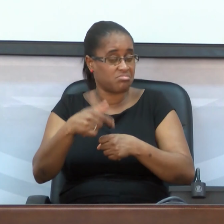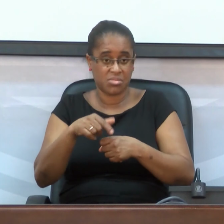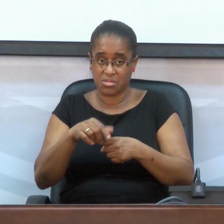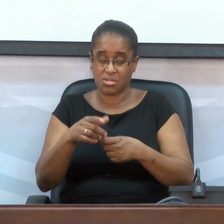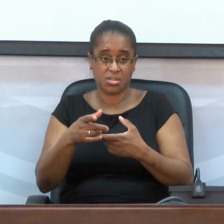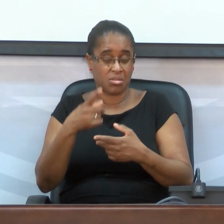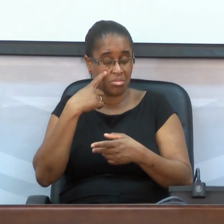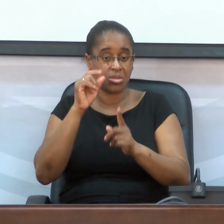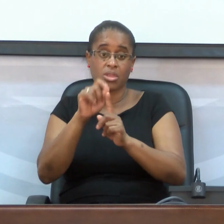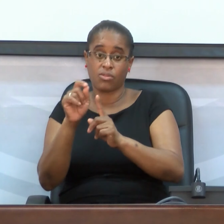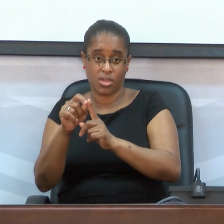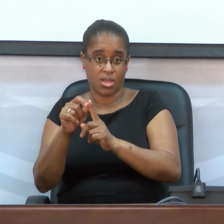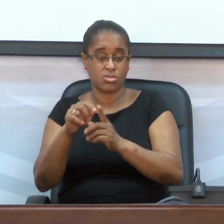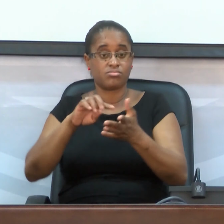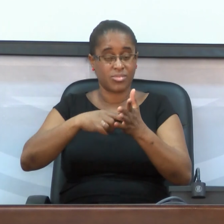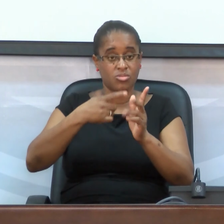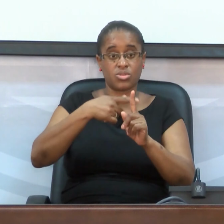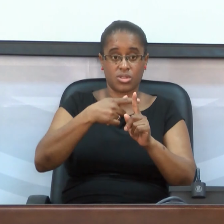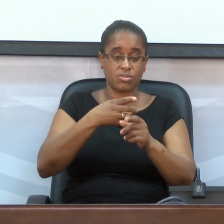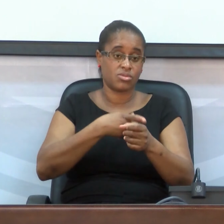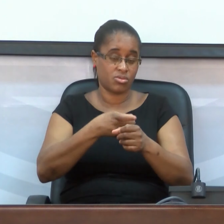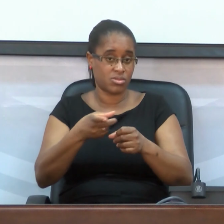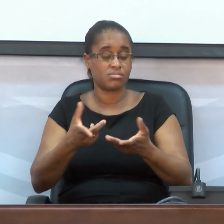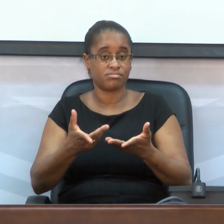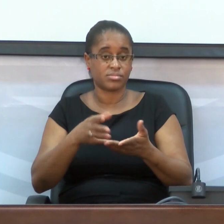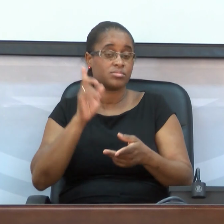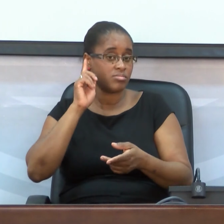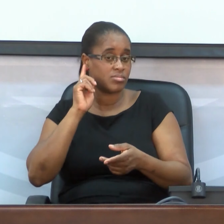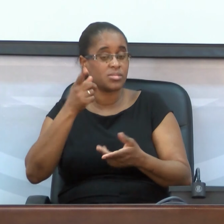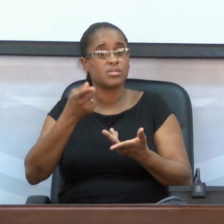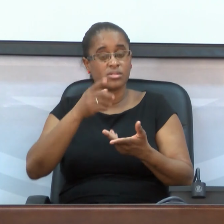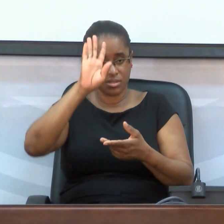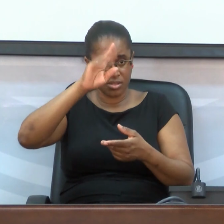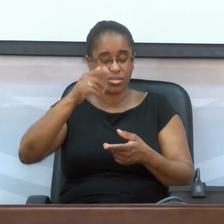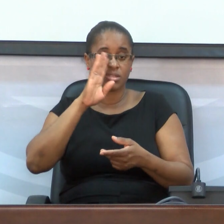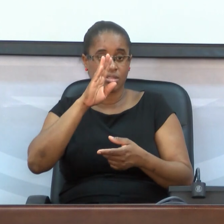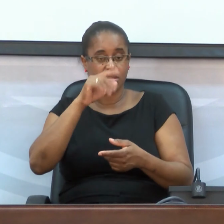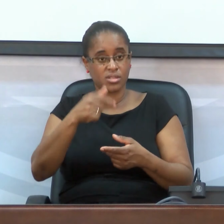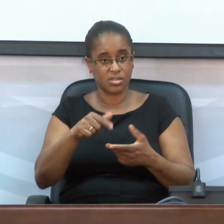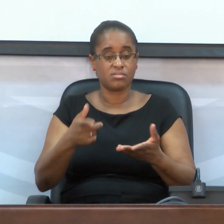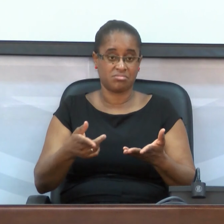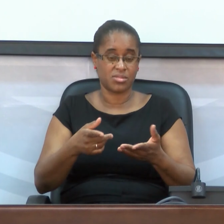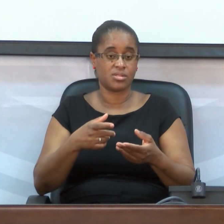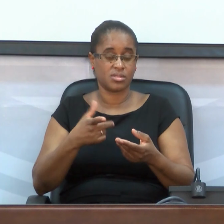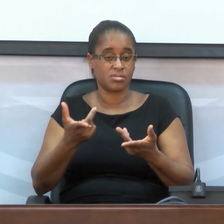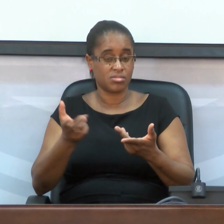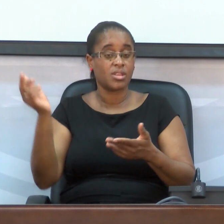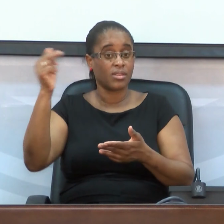têm identificado casos de Covid-19, é importante saber se houve circulação do vírus, isso é muito importante, por